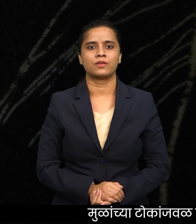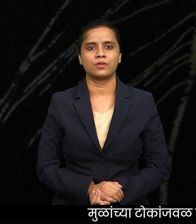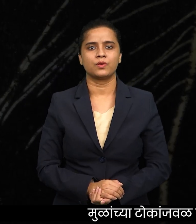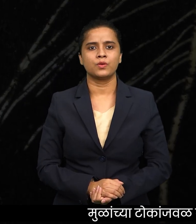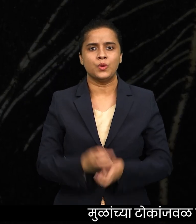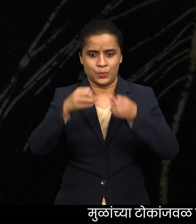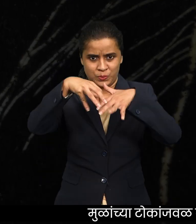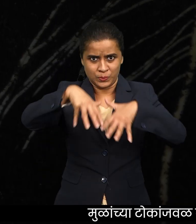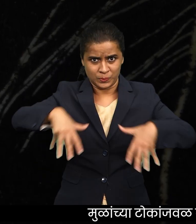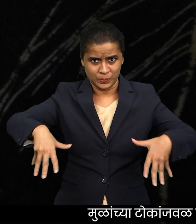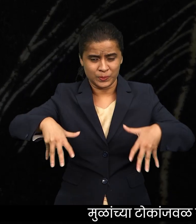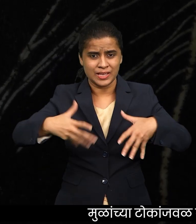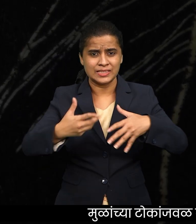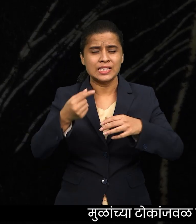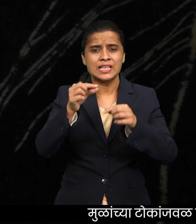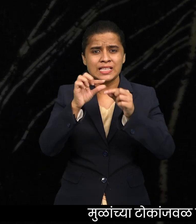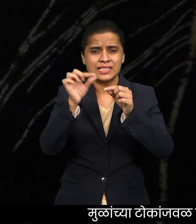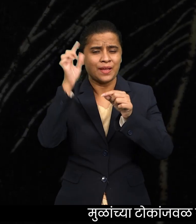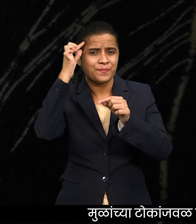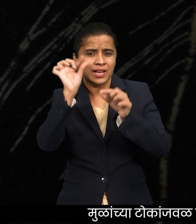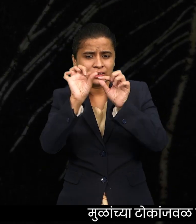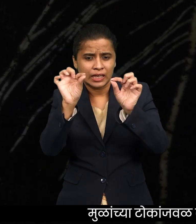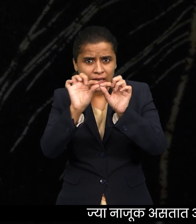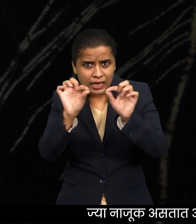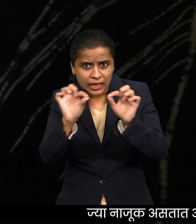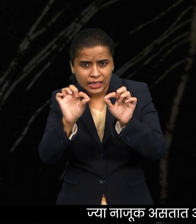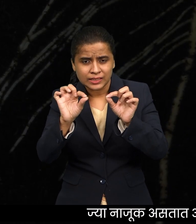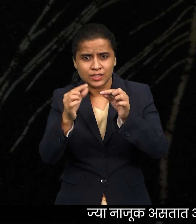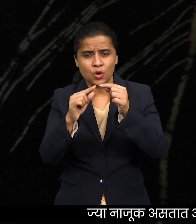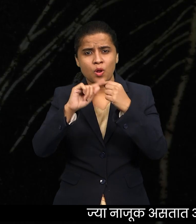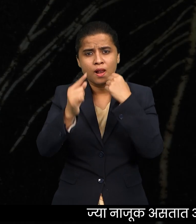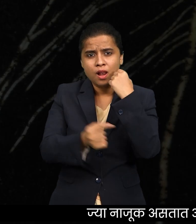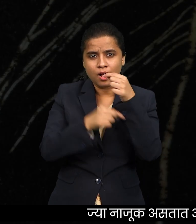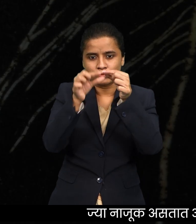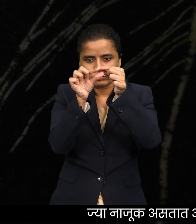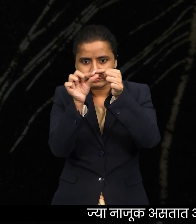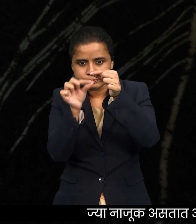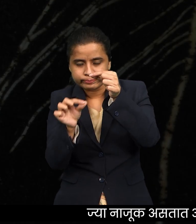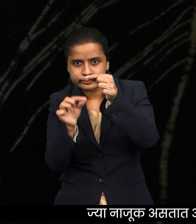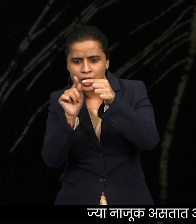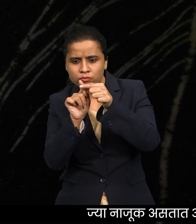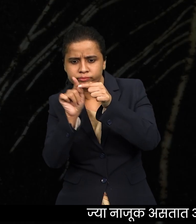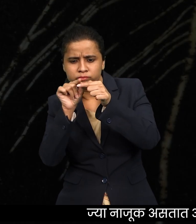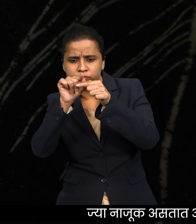मुळांच्या टोकांजवळ केसासारख्या प्रक्रिया असतात, ज्या नाजूक असतात आणि त्यांना